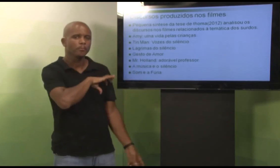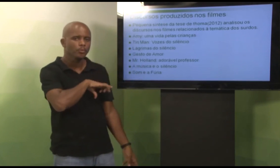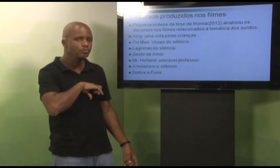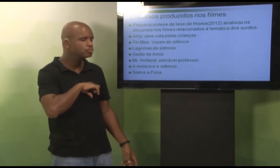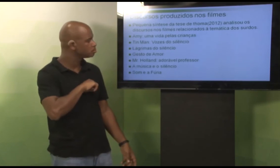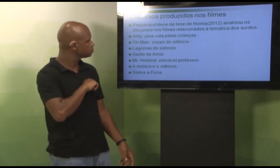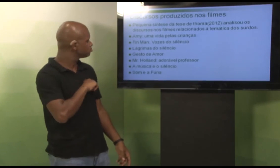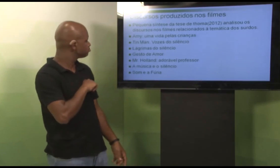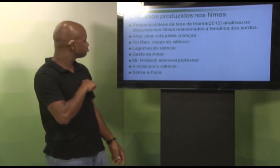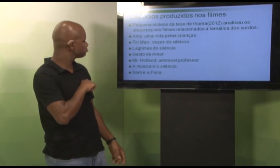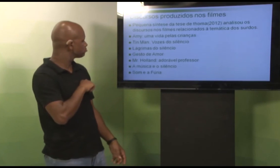Lágrimas do Silêncio.